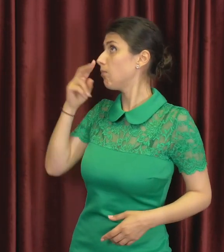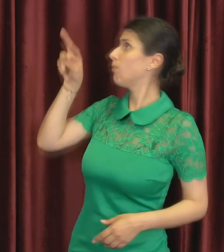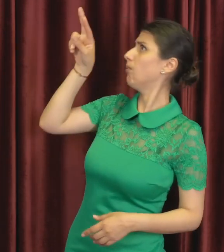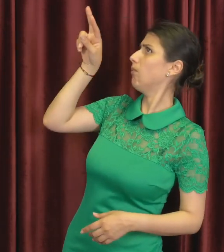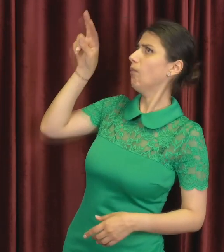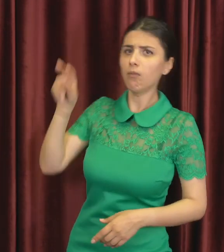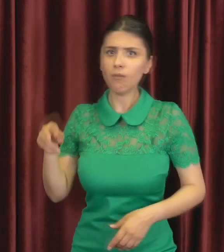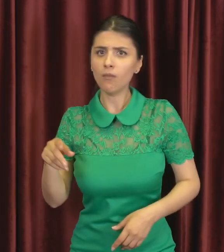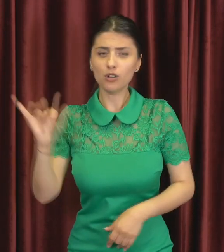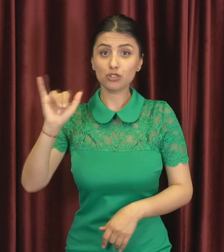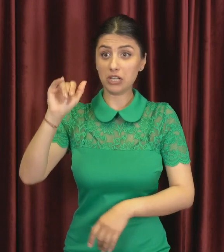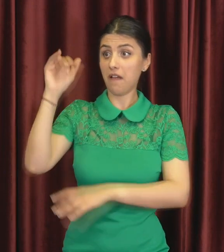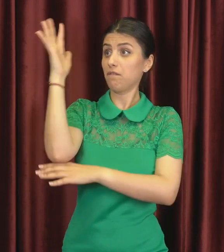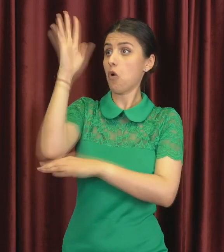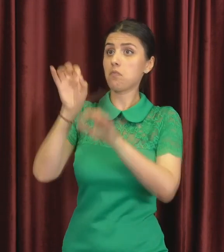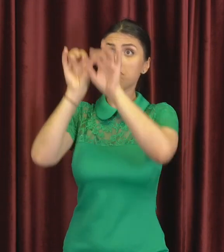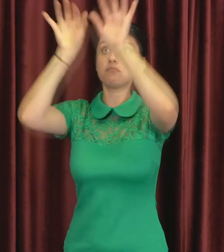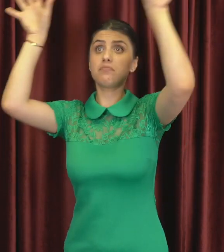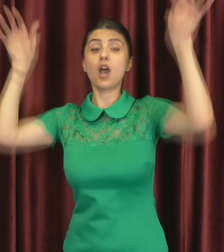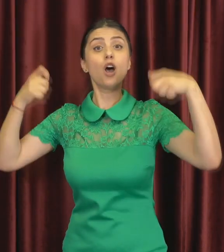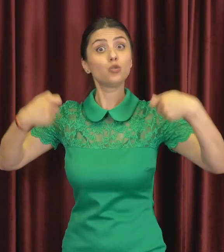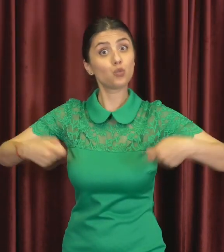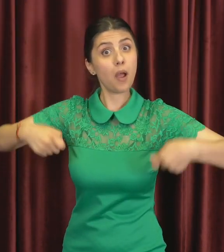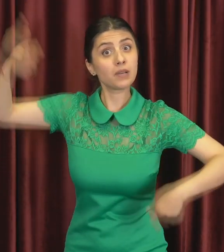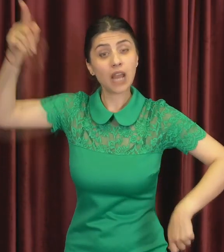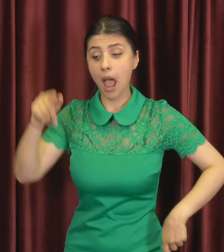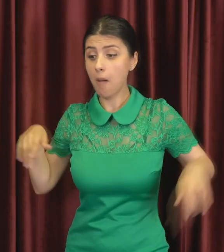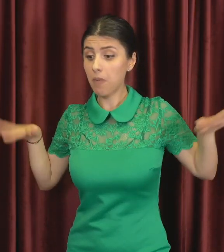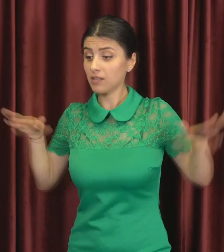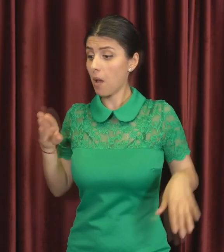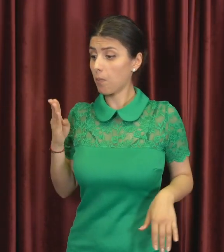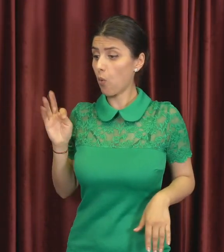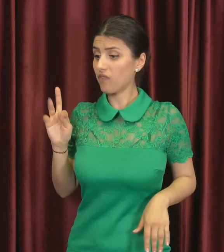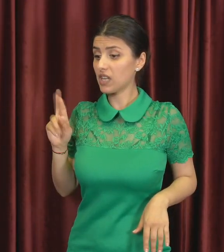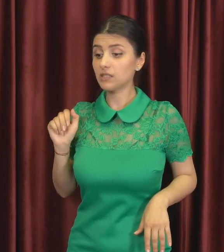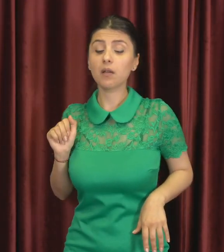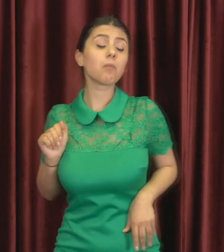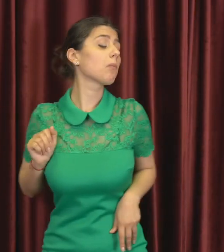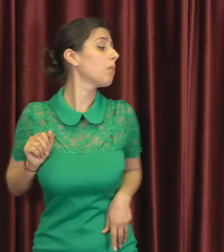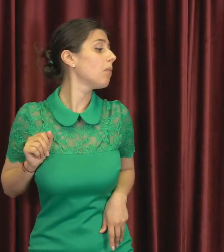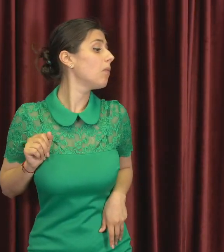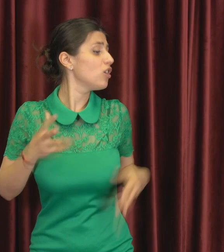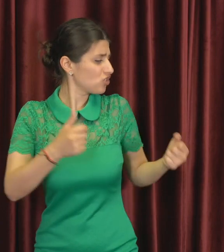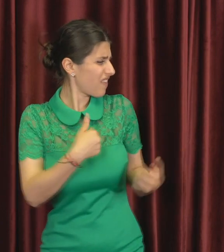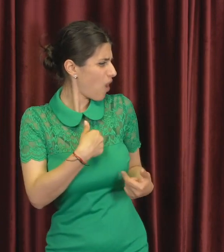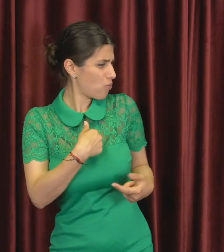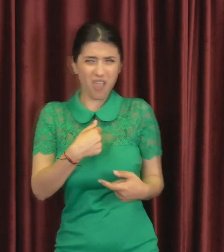văzut deasupra sa pe creanga unui copac, chiar pe doamna Bufniță. Minta îi răspunse: ce să fie cu mine? Mă îndrept spre casă